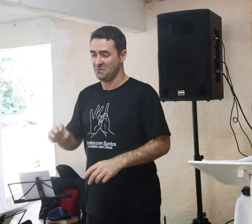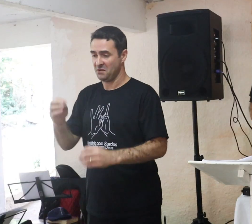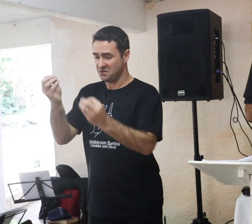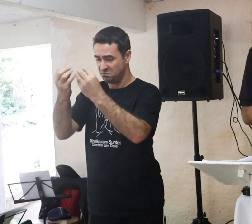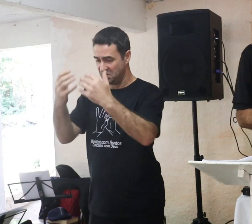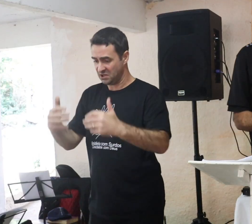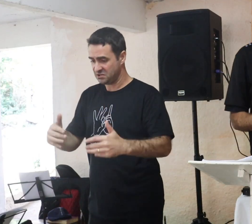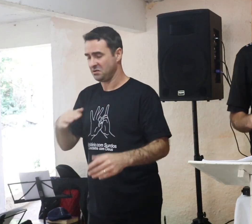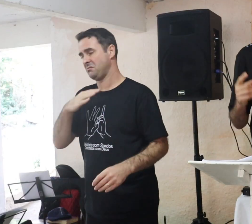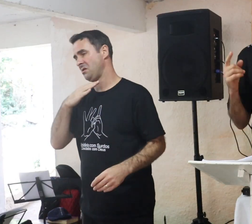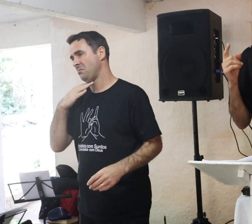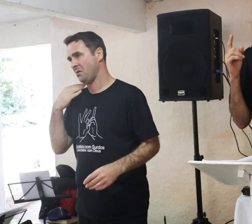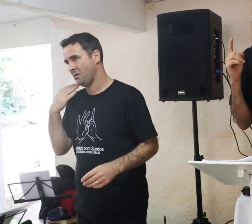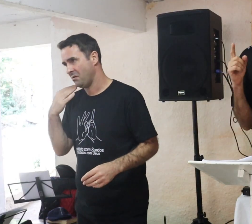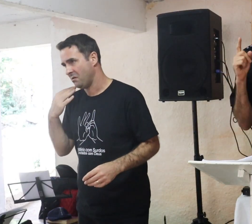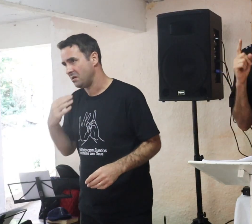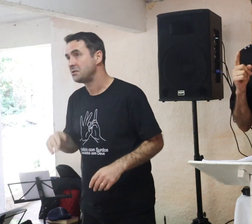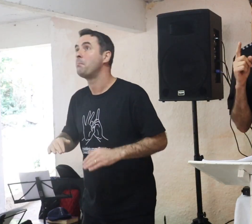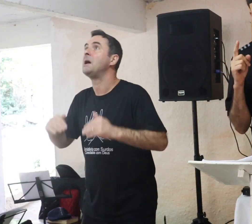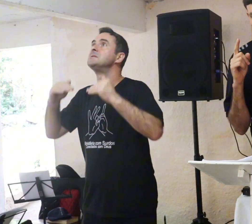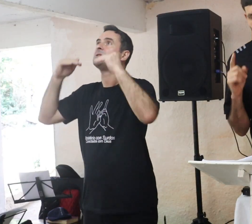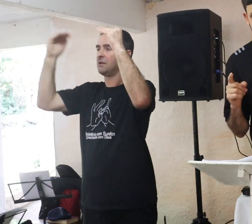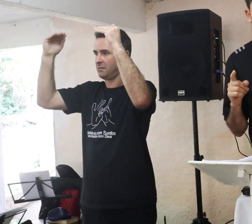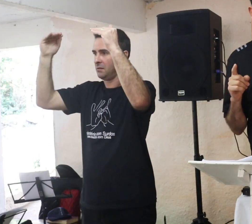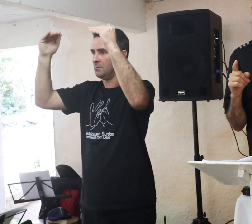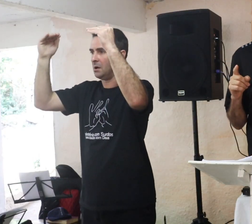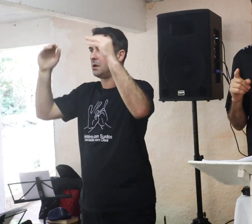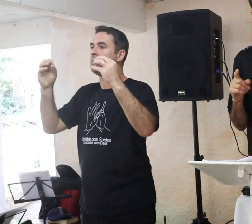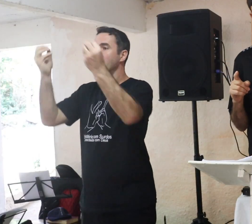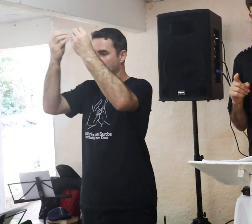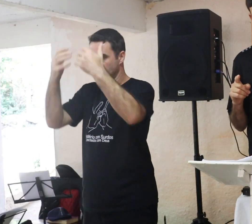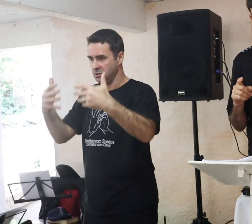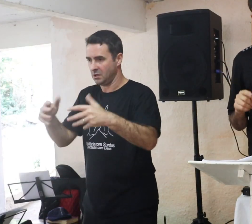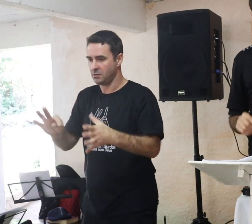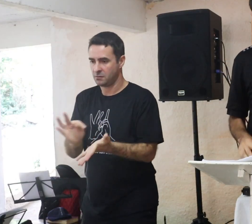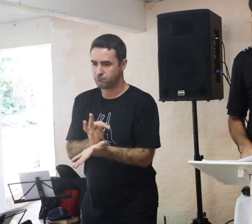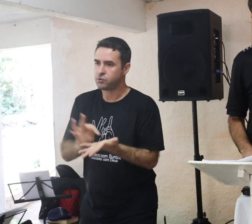mas acima dela existe uma explicação teológica.